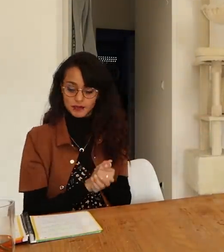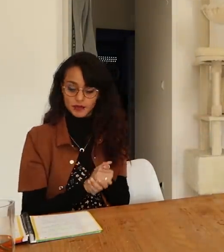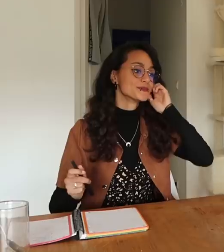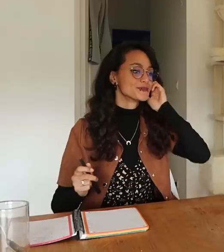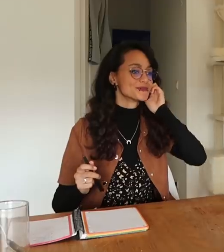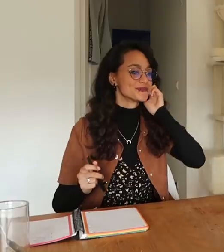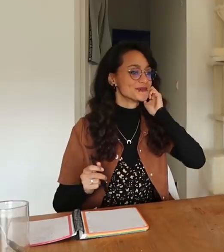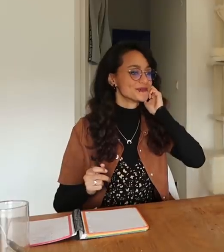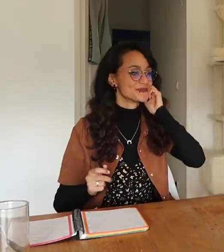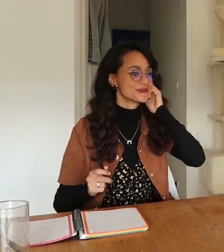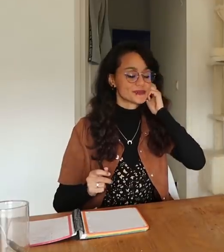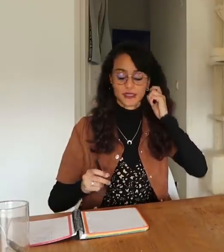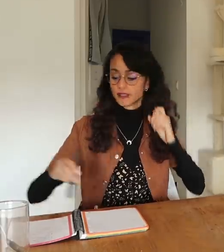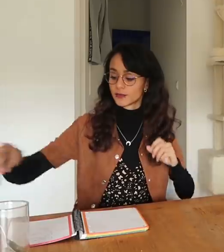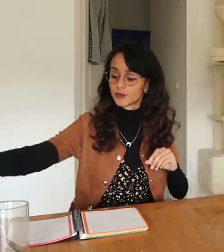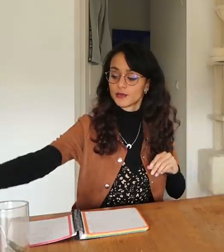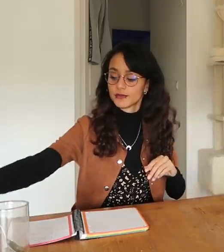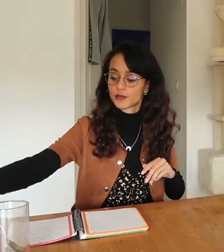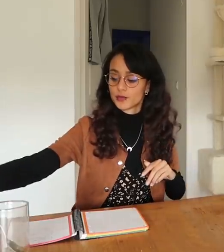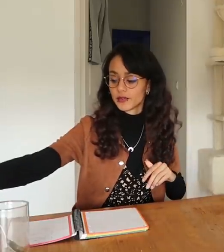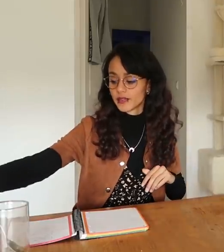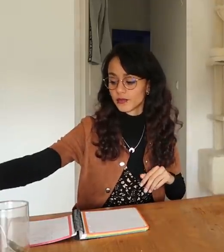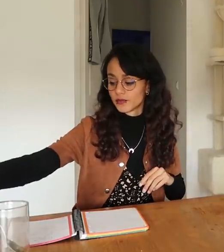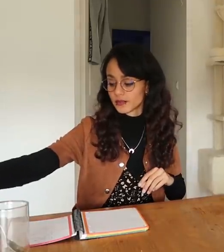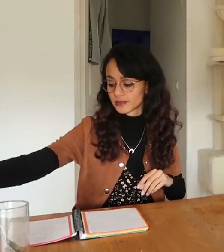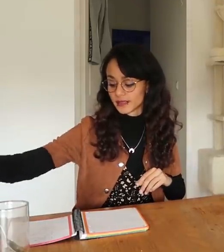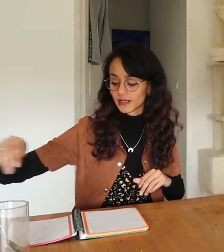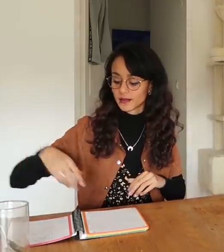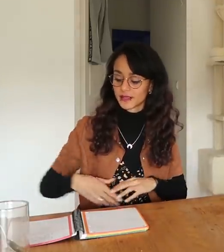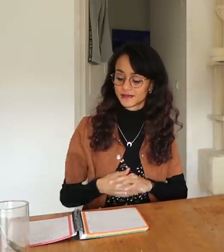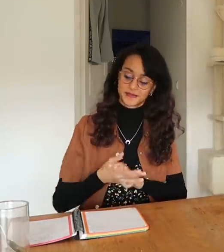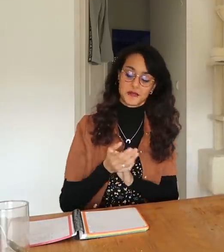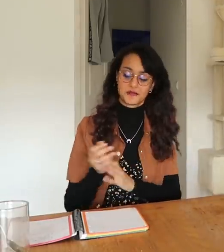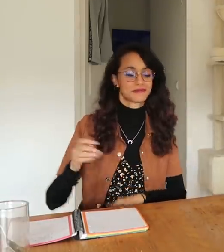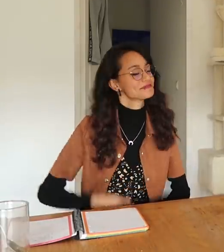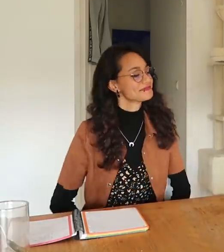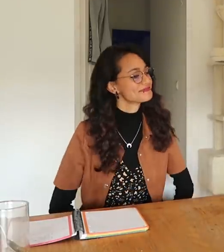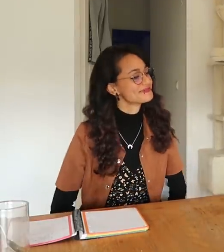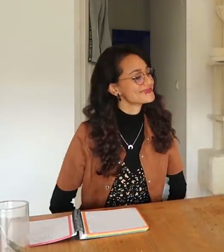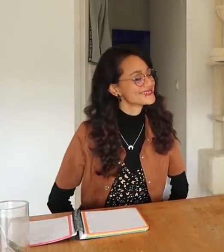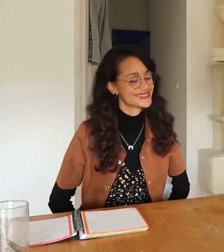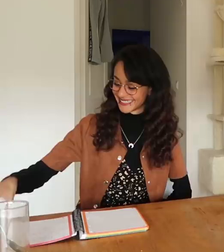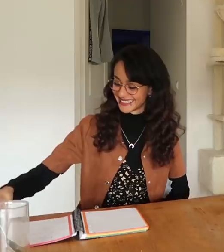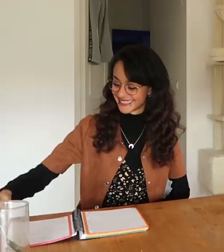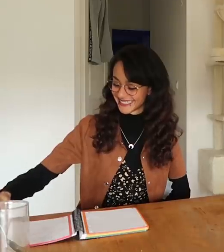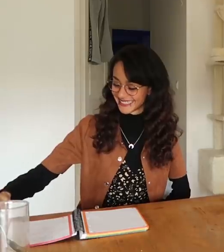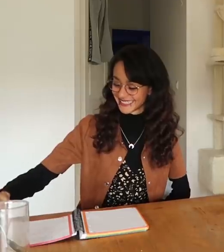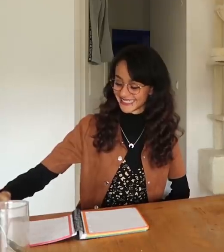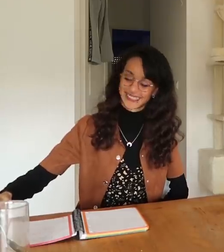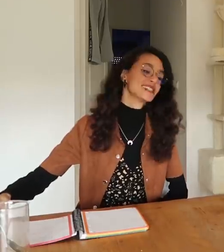principe. Parfait, faut que je révise ça. C'est pour que je puisse pas. Tu peux être fière de toi. Très bien. Wow. Merci. Non, puis c'est important que je révise tous les jours